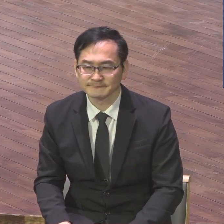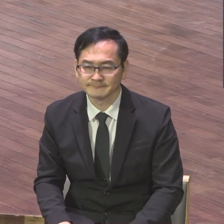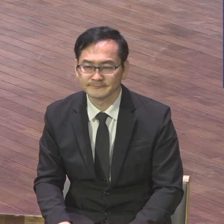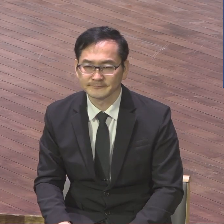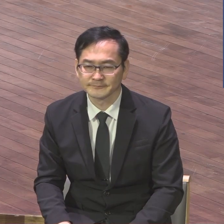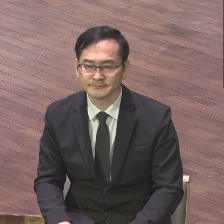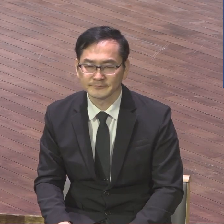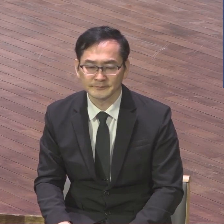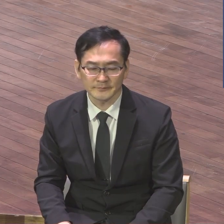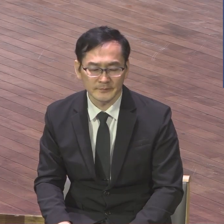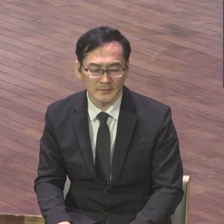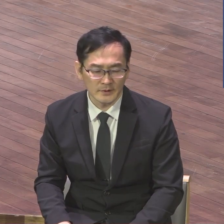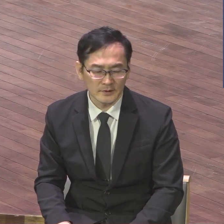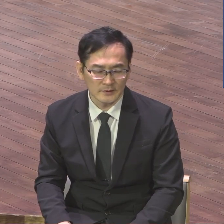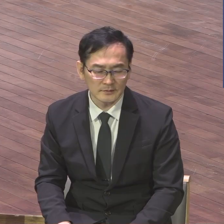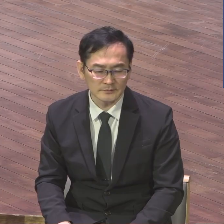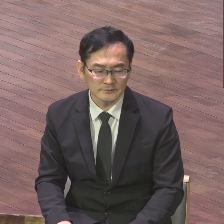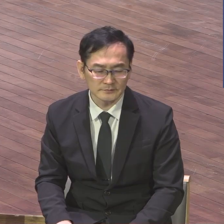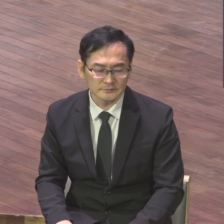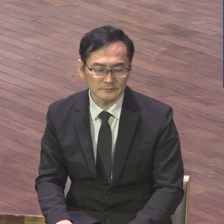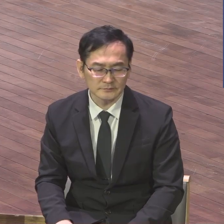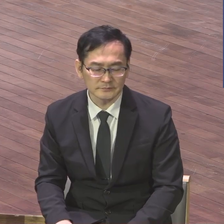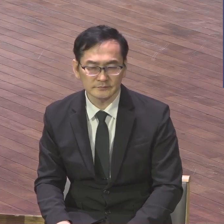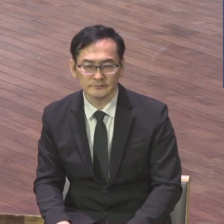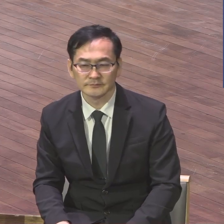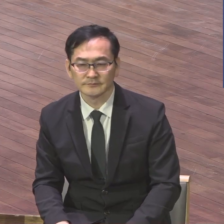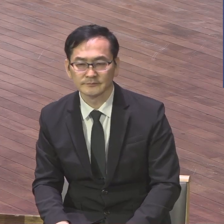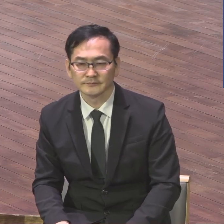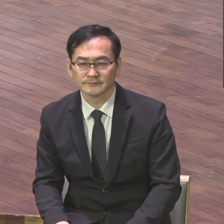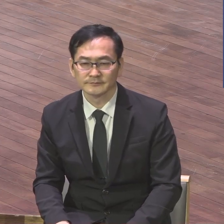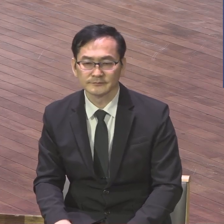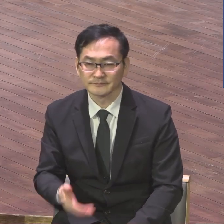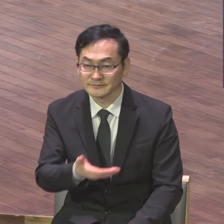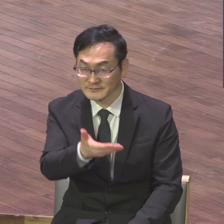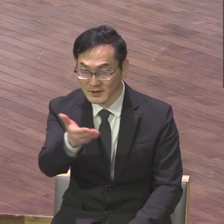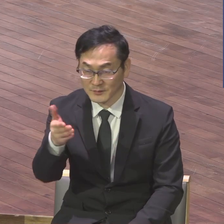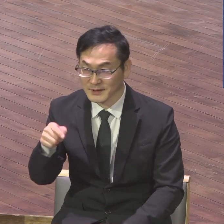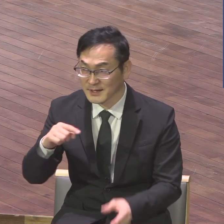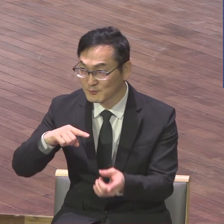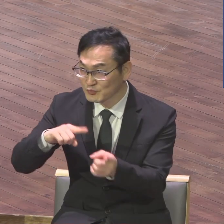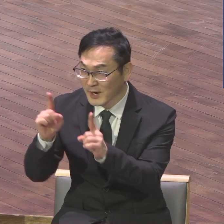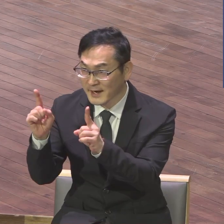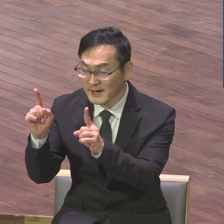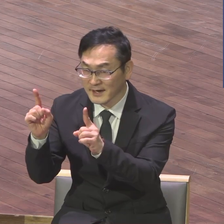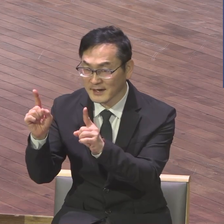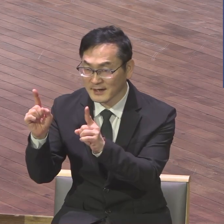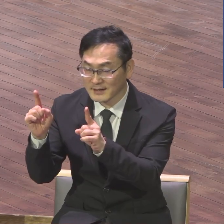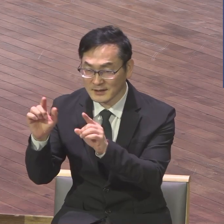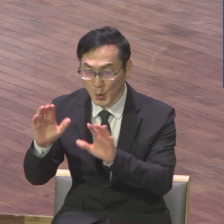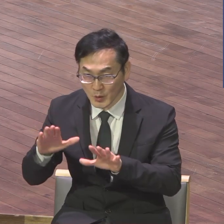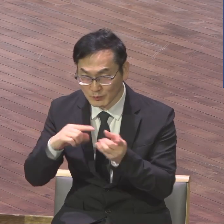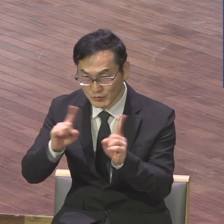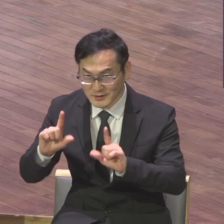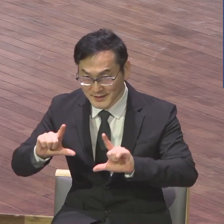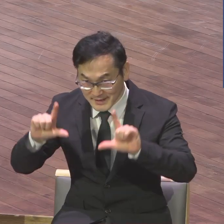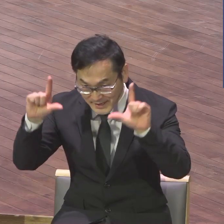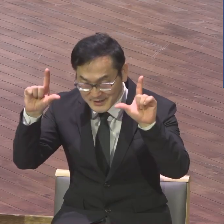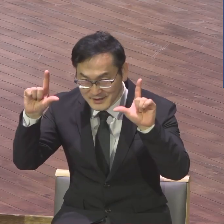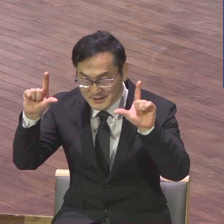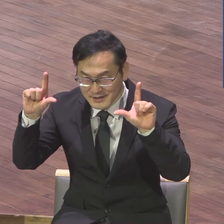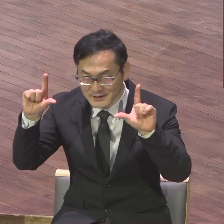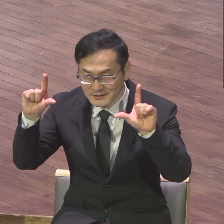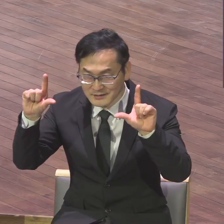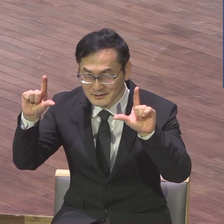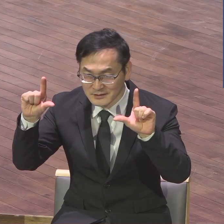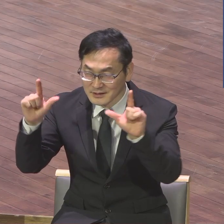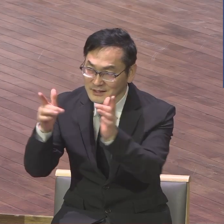주님이 나와 함께 하시면 늘 체험하면서 우리 영계 모든 성도들은 이 부활의 아침을 맞이해서 부활하신 예수